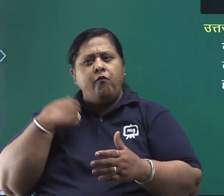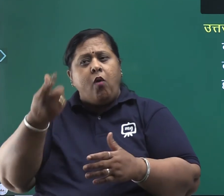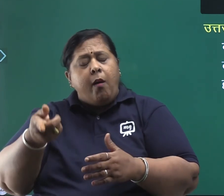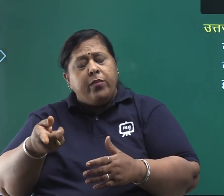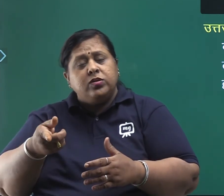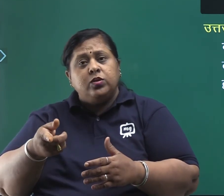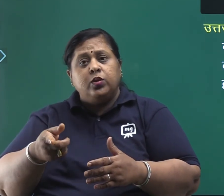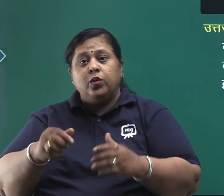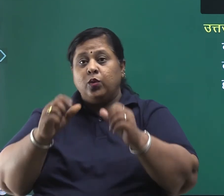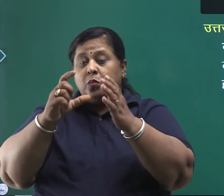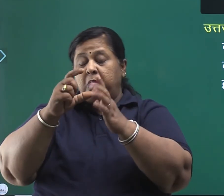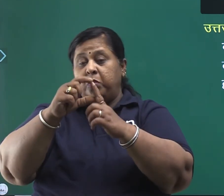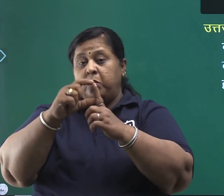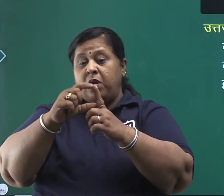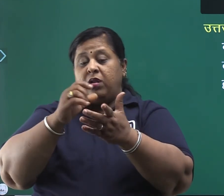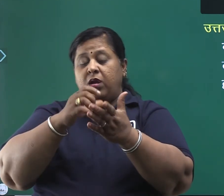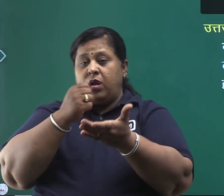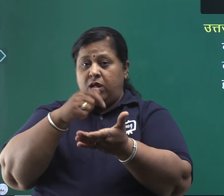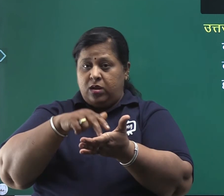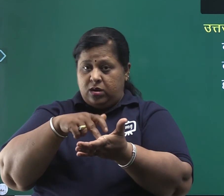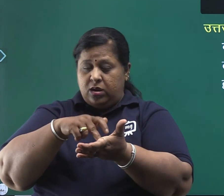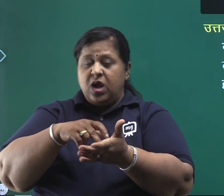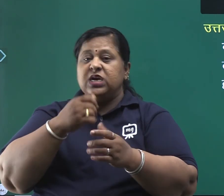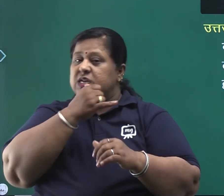वापस द्वारिका तो नहीं आ गया हूँ।